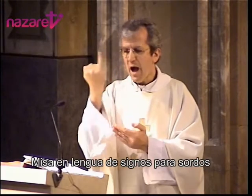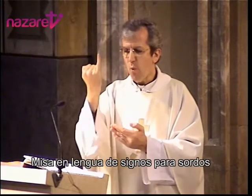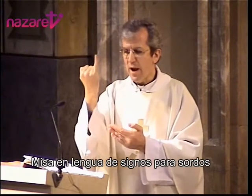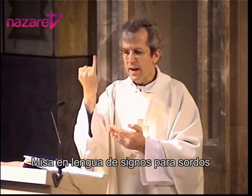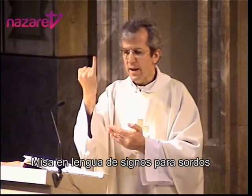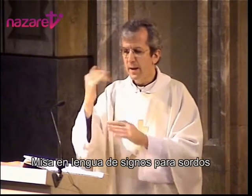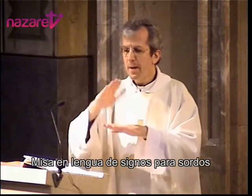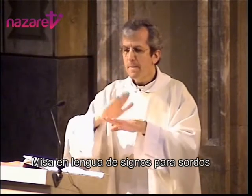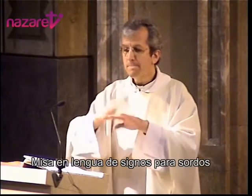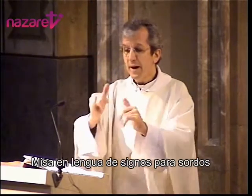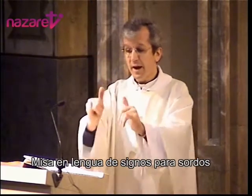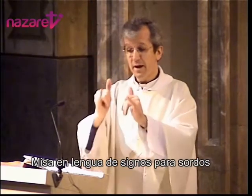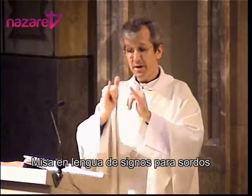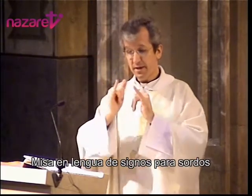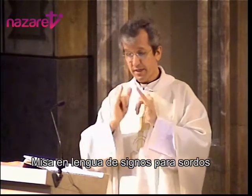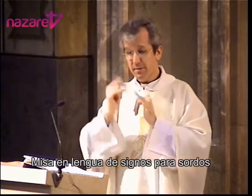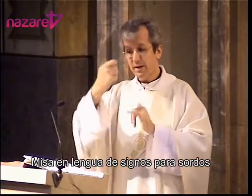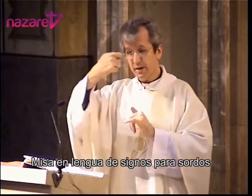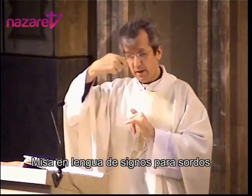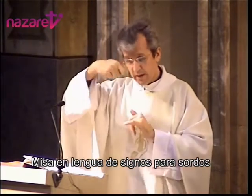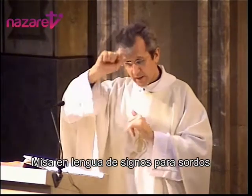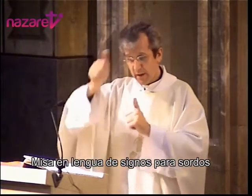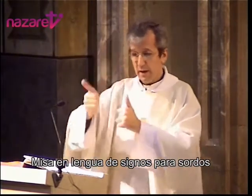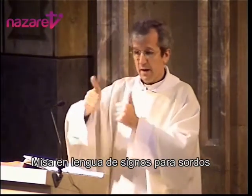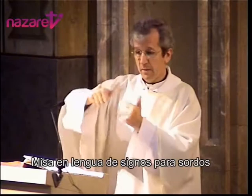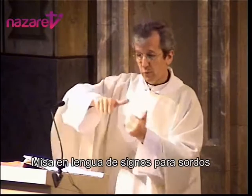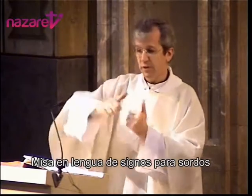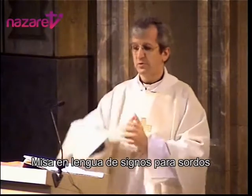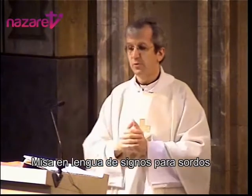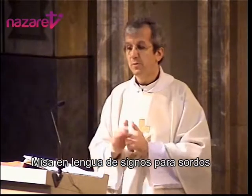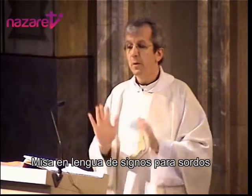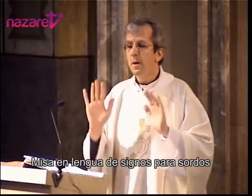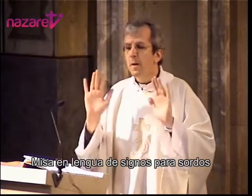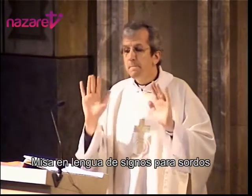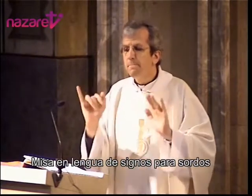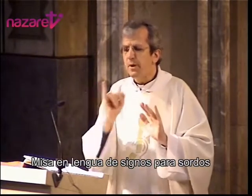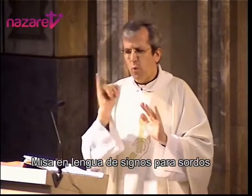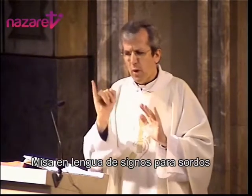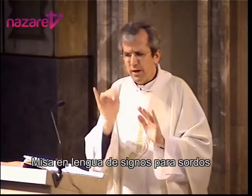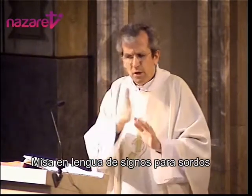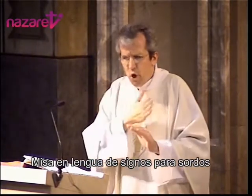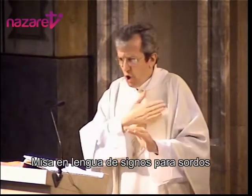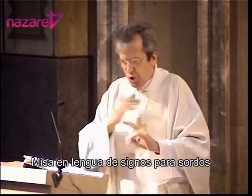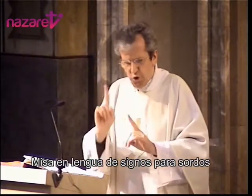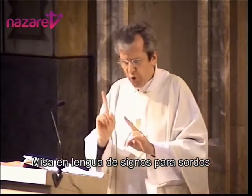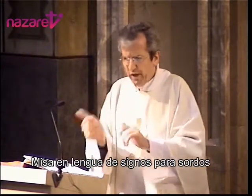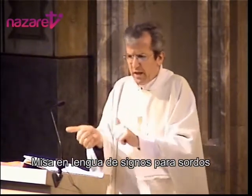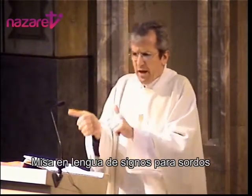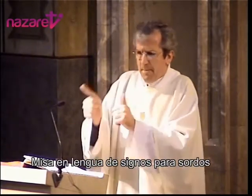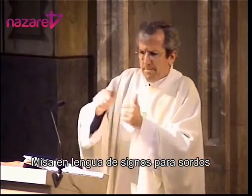Juan para recibir el bautismo. Pero Juan no quería